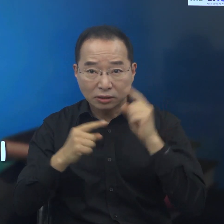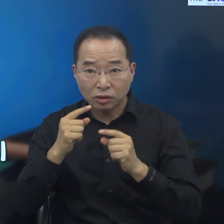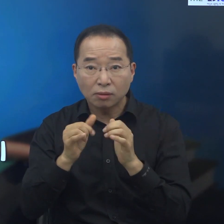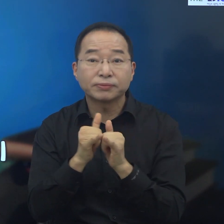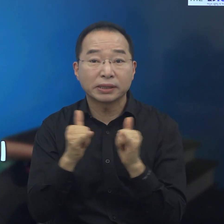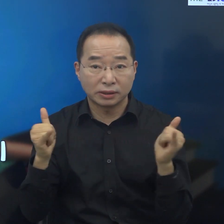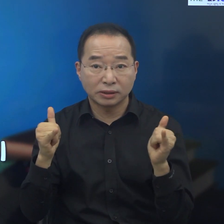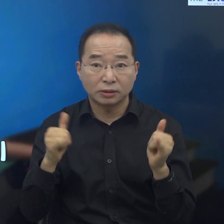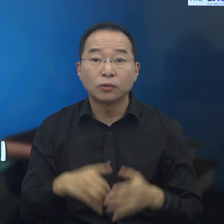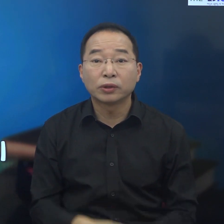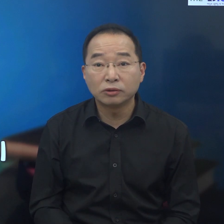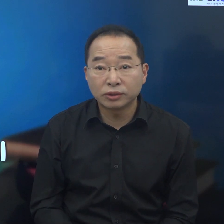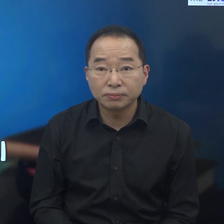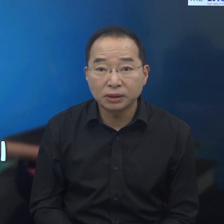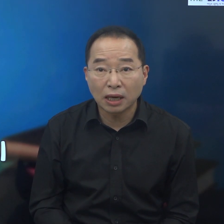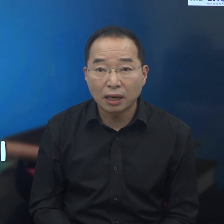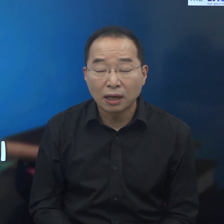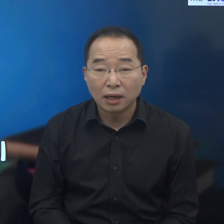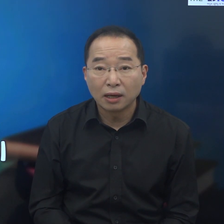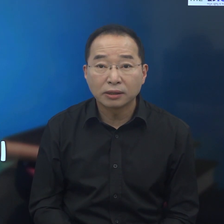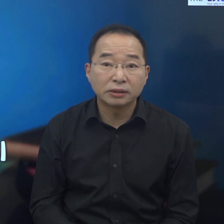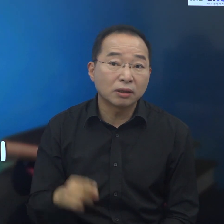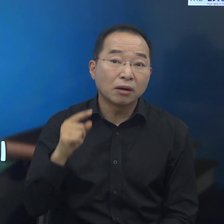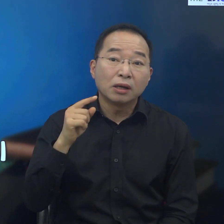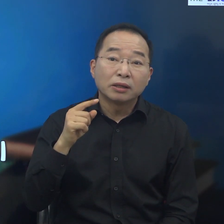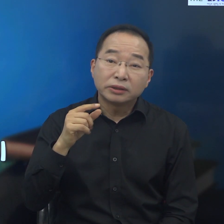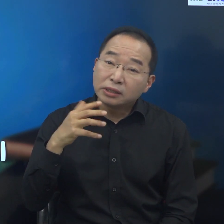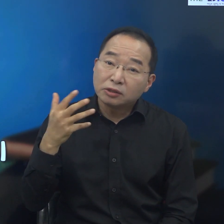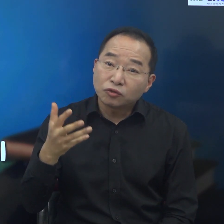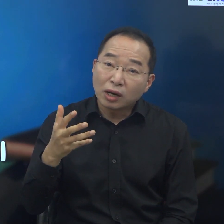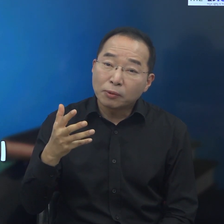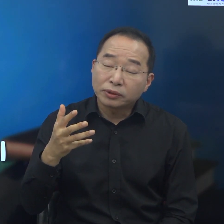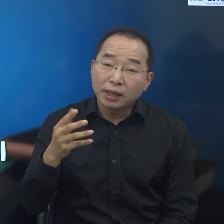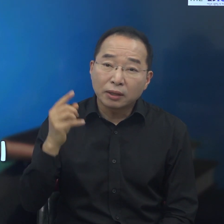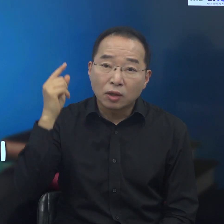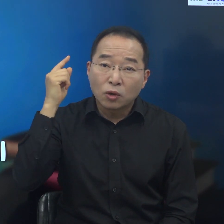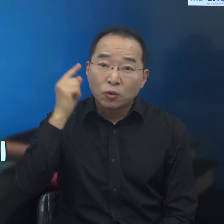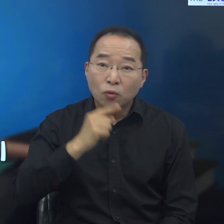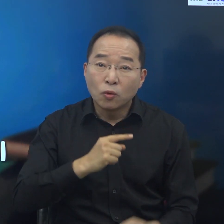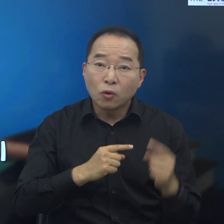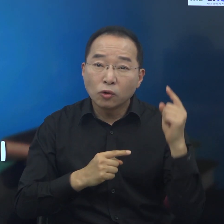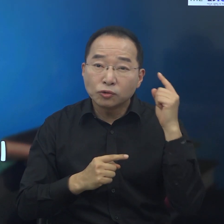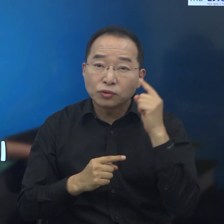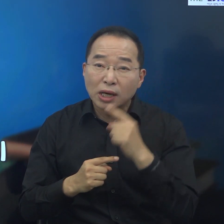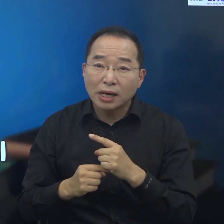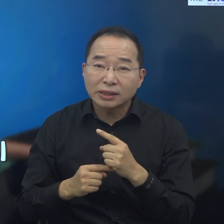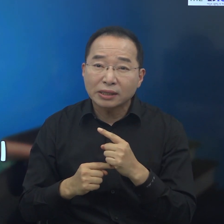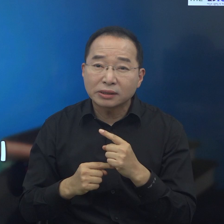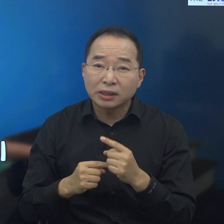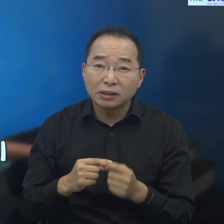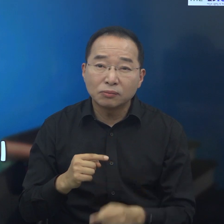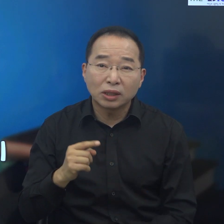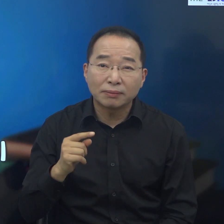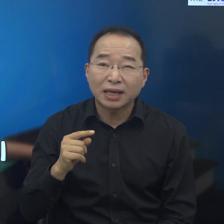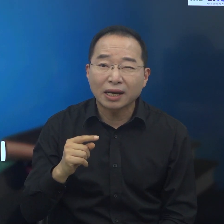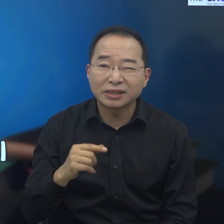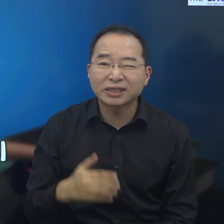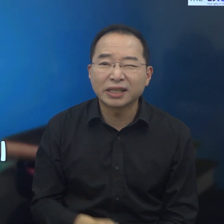상처 플러스 이렇게도 씁니다. 그래서 근데 이제 수화 볼 땐 요 수화 자체는 뭐냐면 약간 스크래치